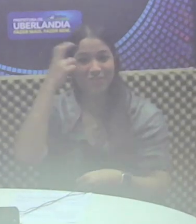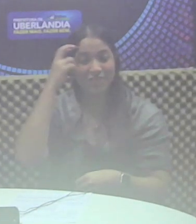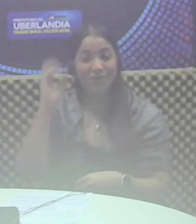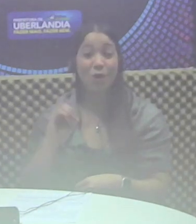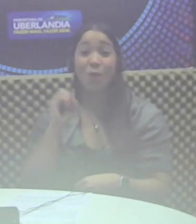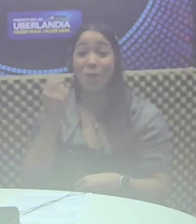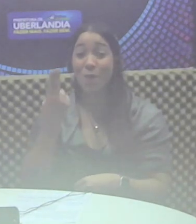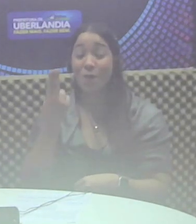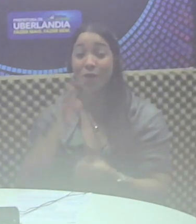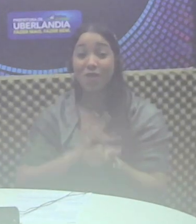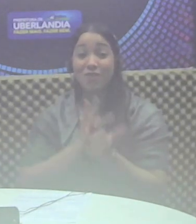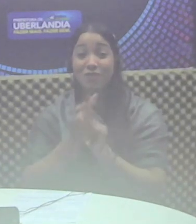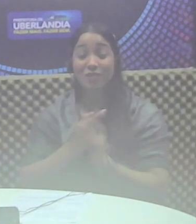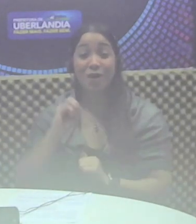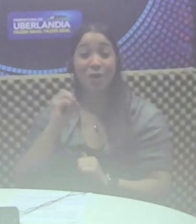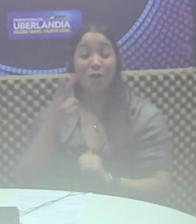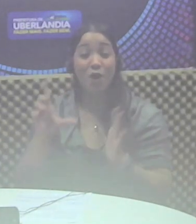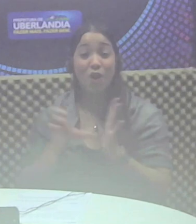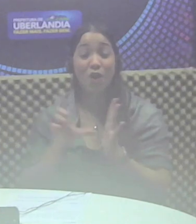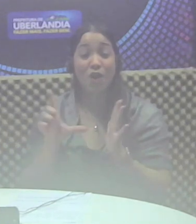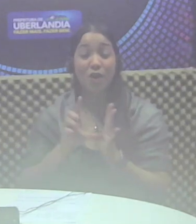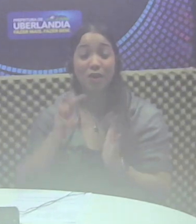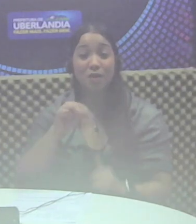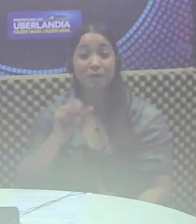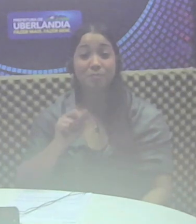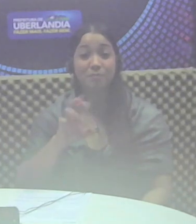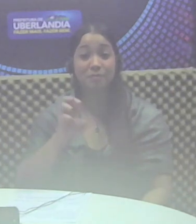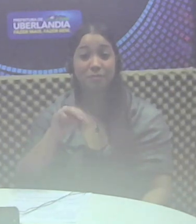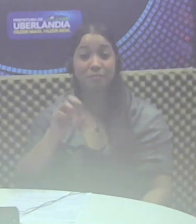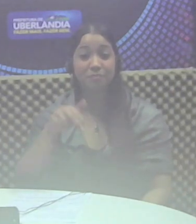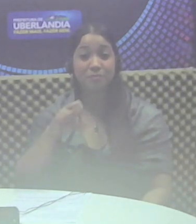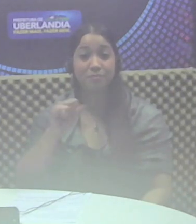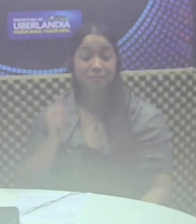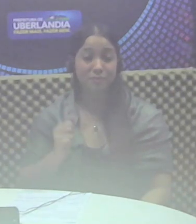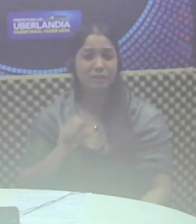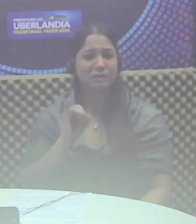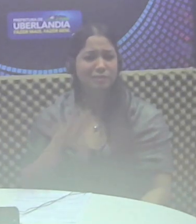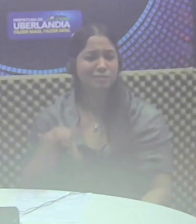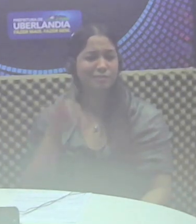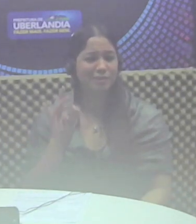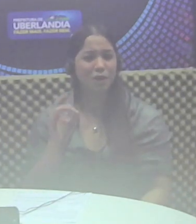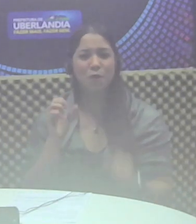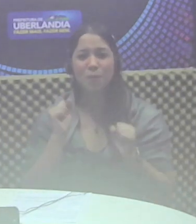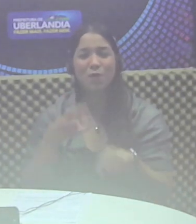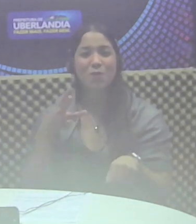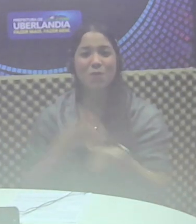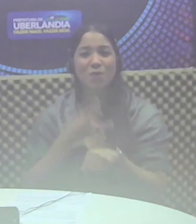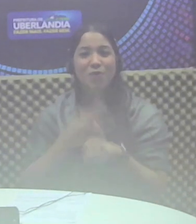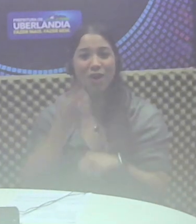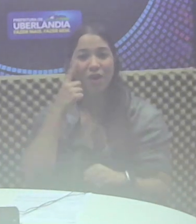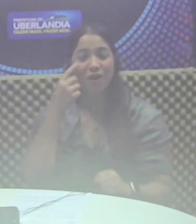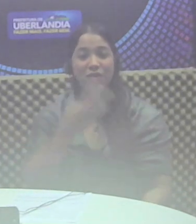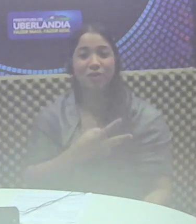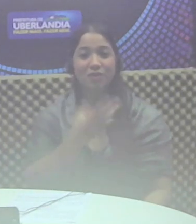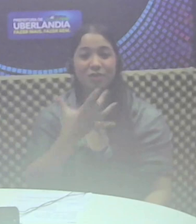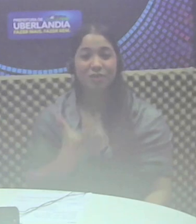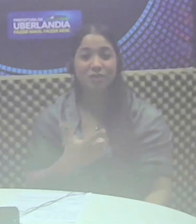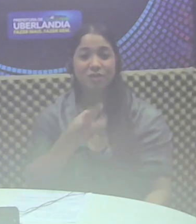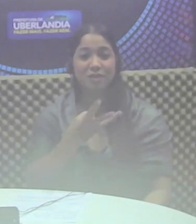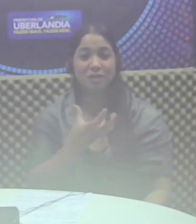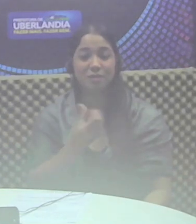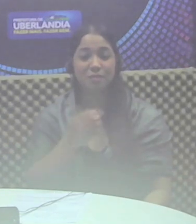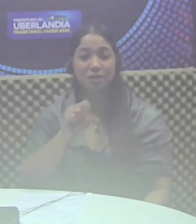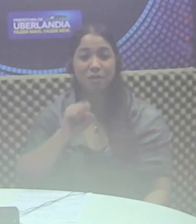ou na futel ou na loja física da Maré Mansa Náutica e se preferir mande um Zap anota aí 3236